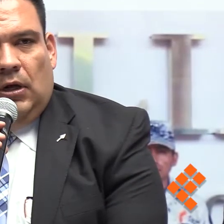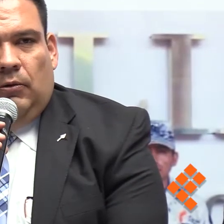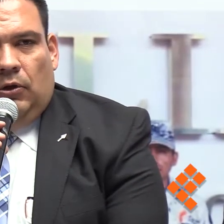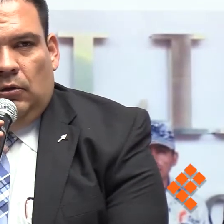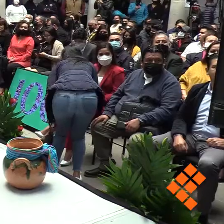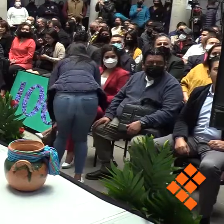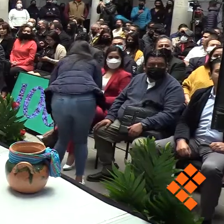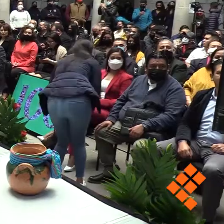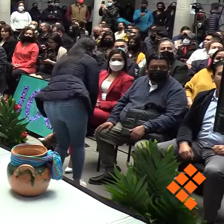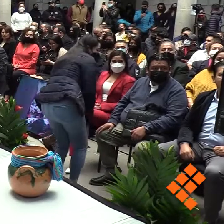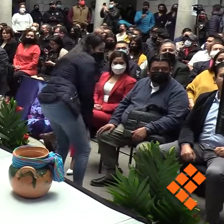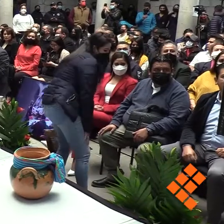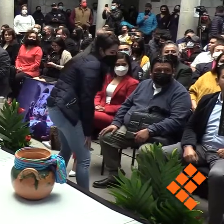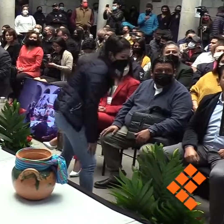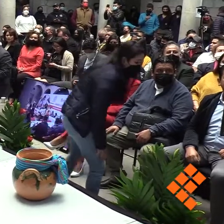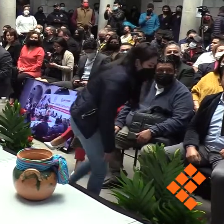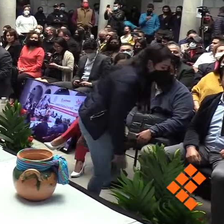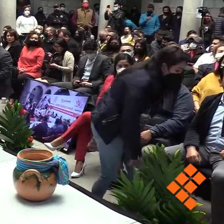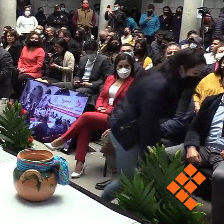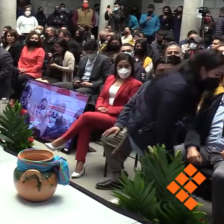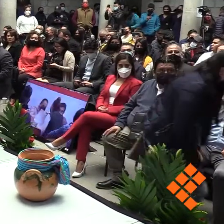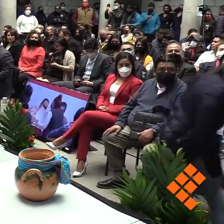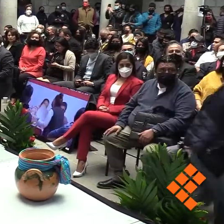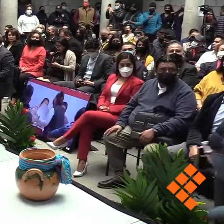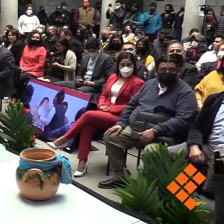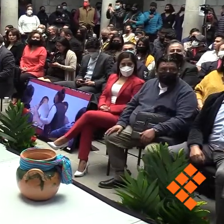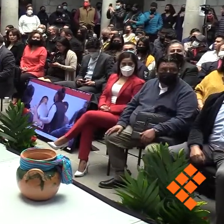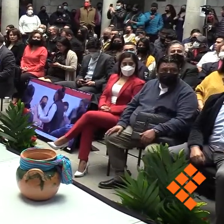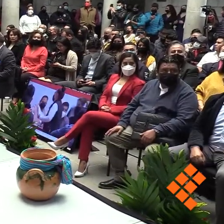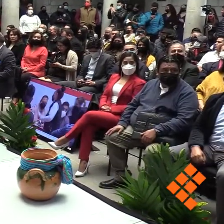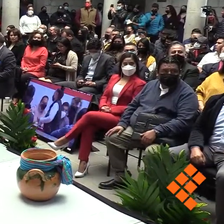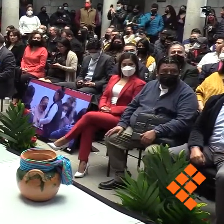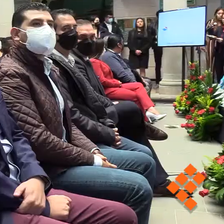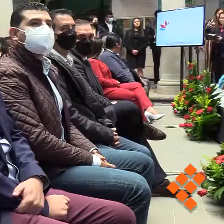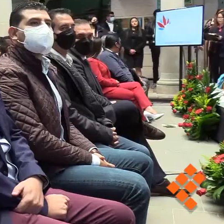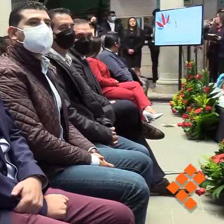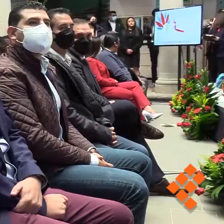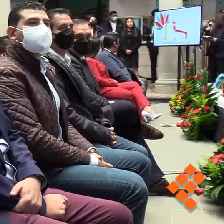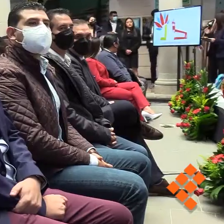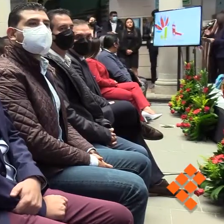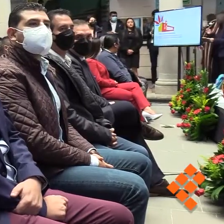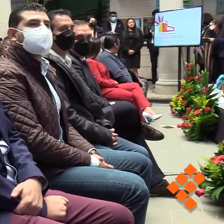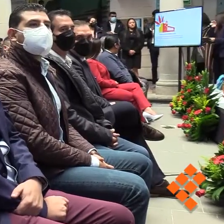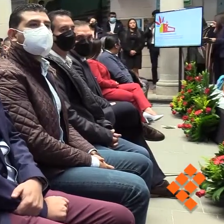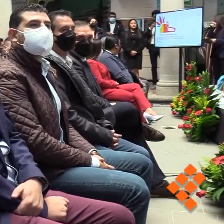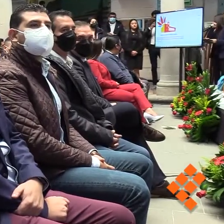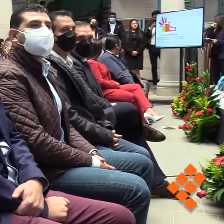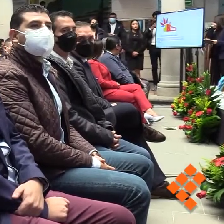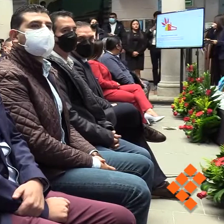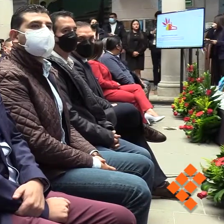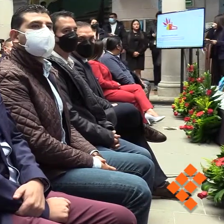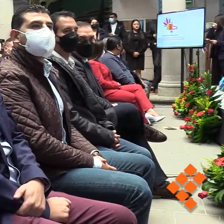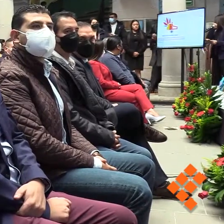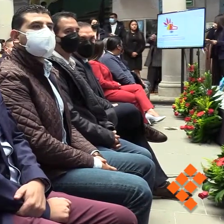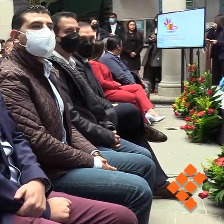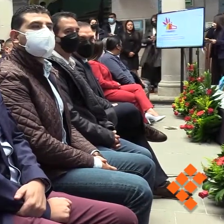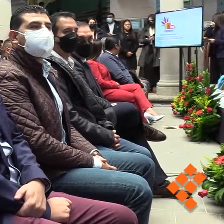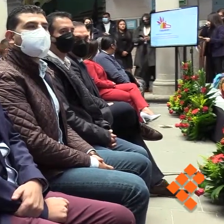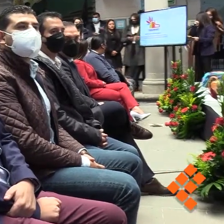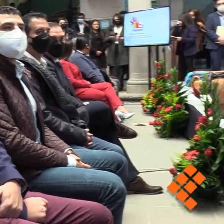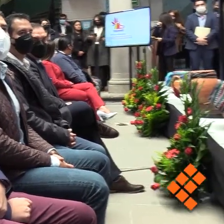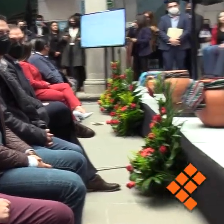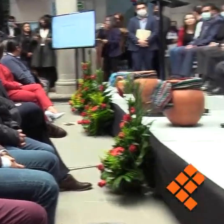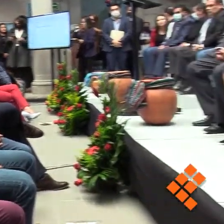su llegada al cargo. En un primer balance de sus actividades, el edil afirmó que lo principal a atender han sido los